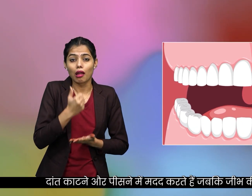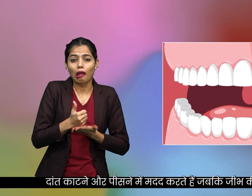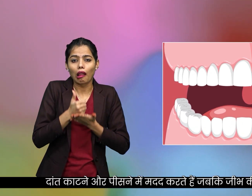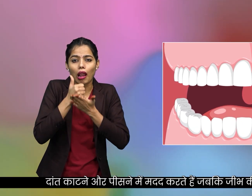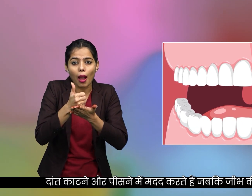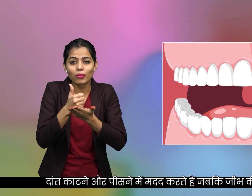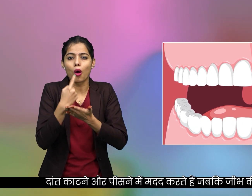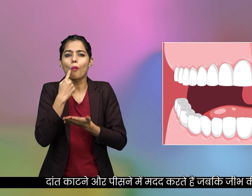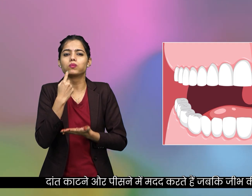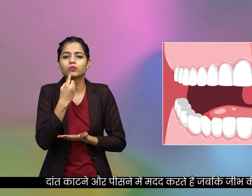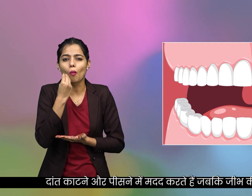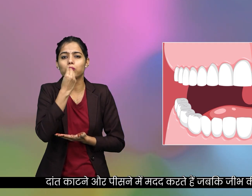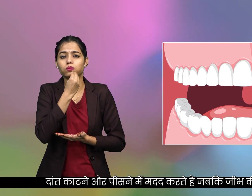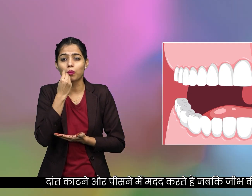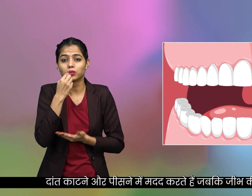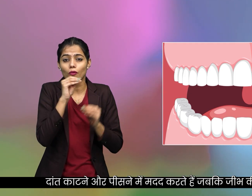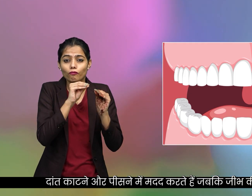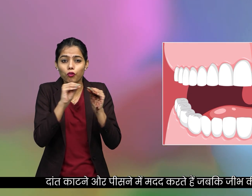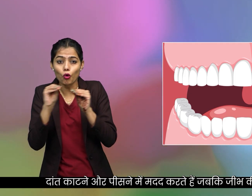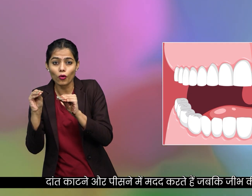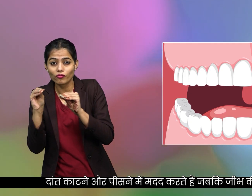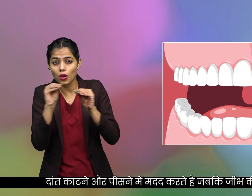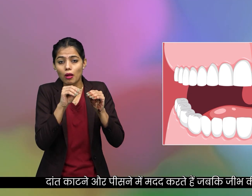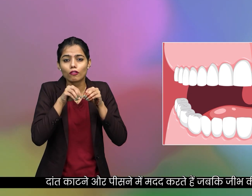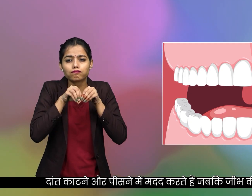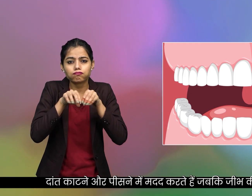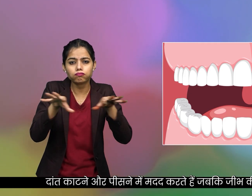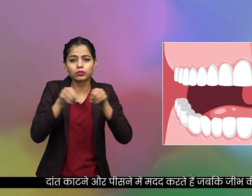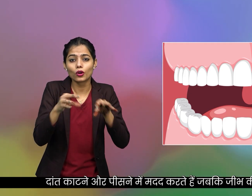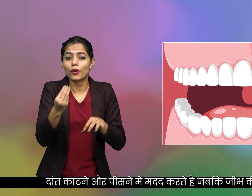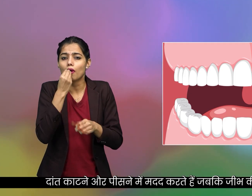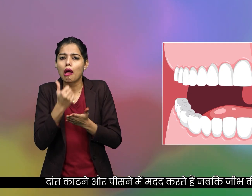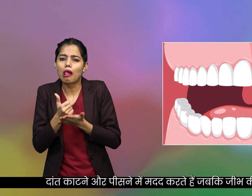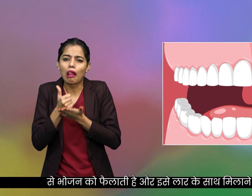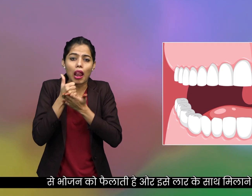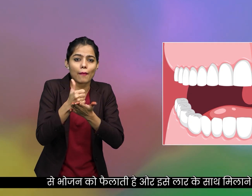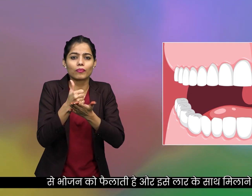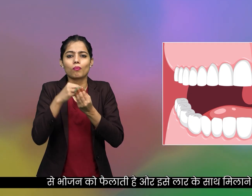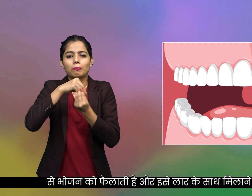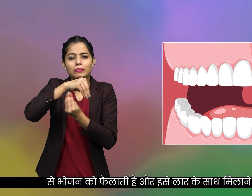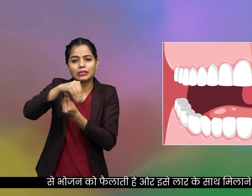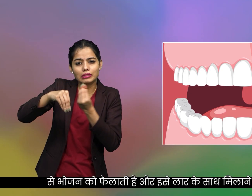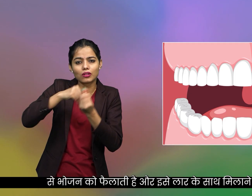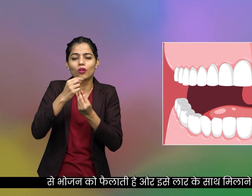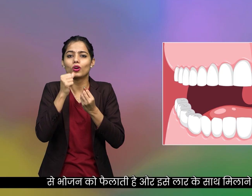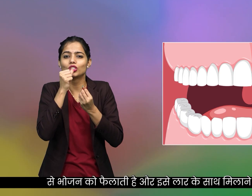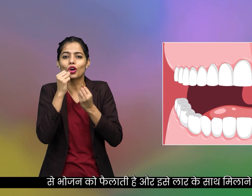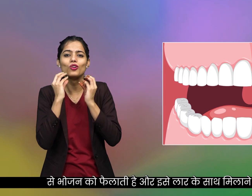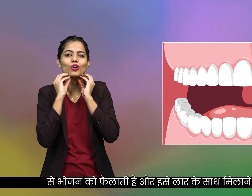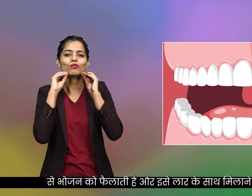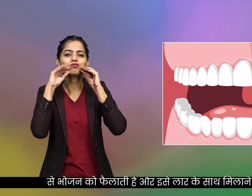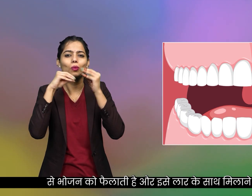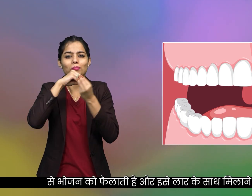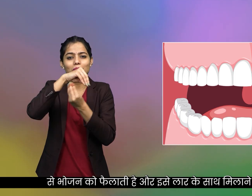दांत काटने और पिसने में मदद करते हैं, जबकि जीभ का गति समान रूप से भोजन को फैलाता